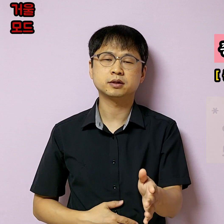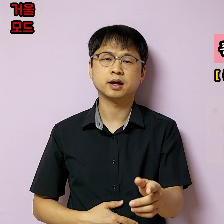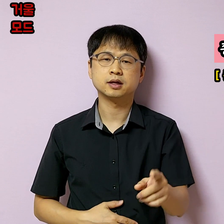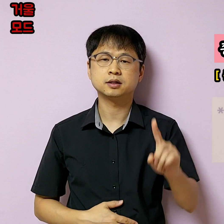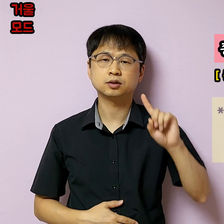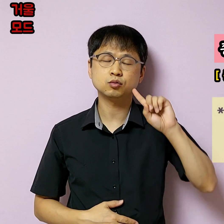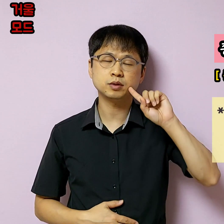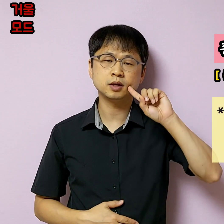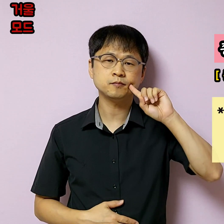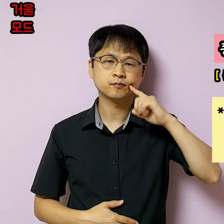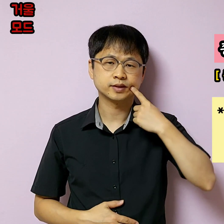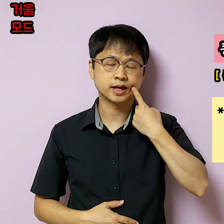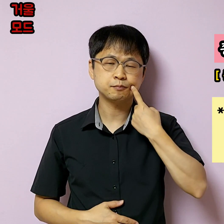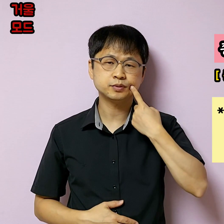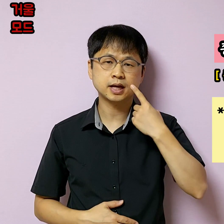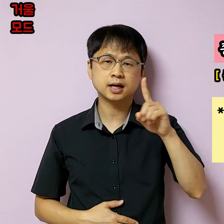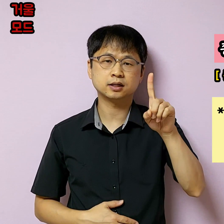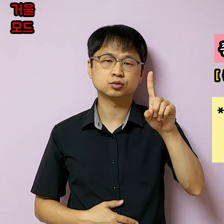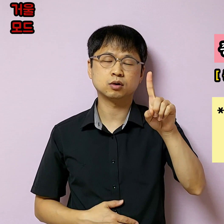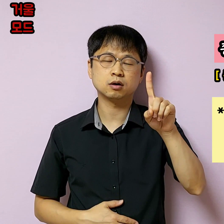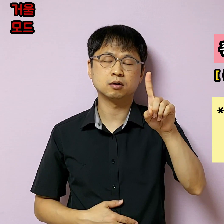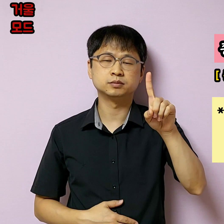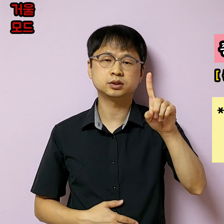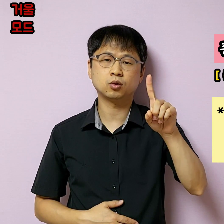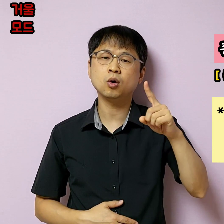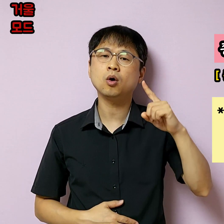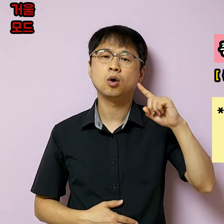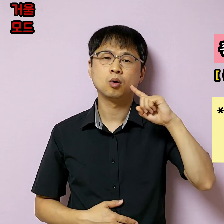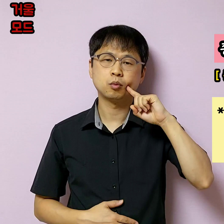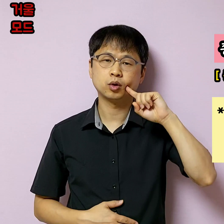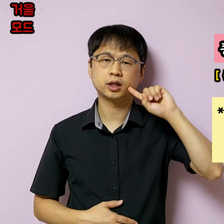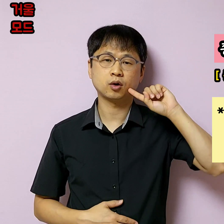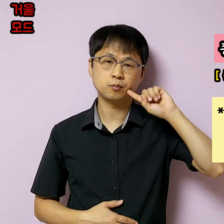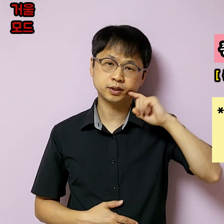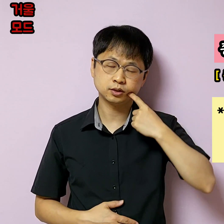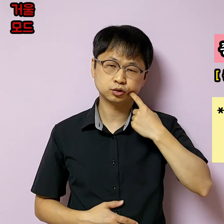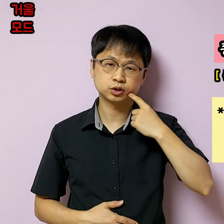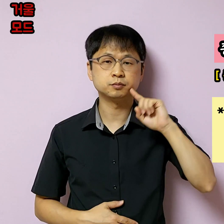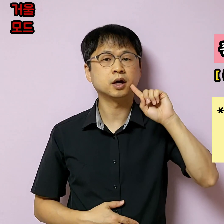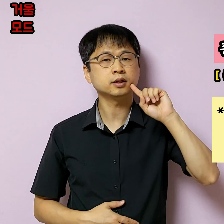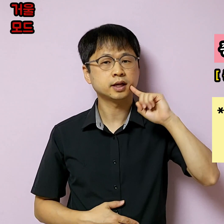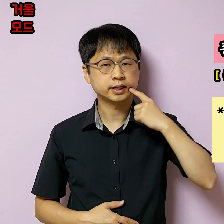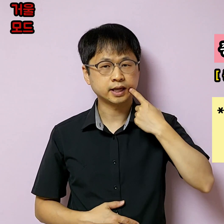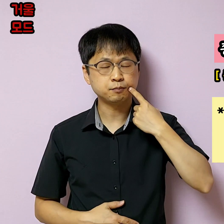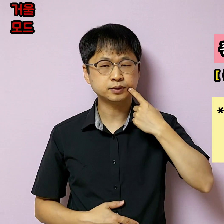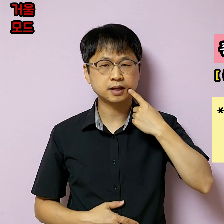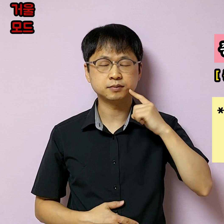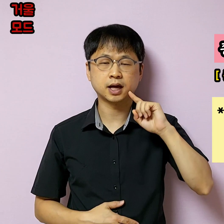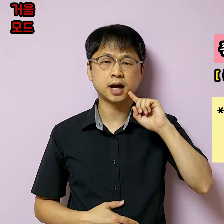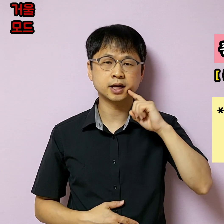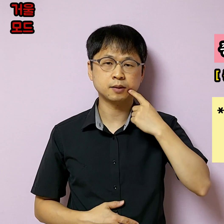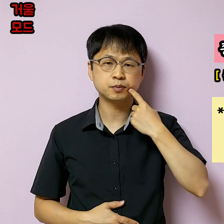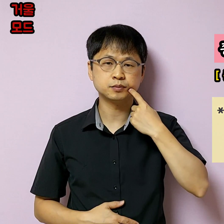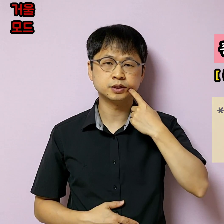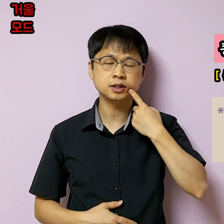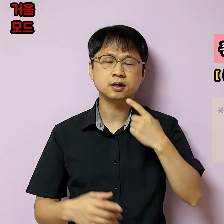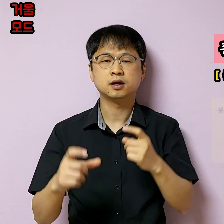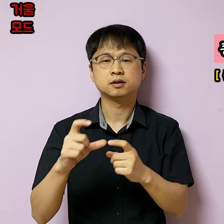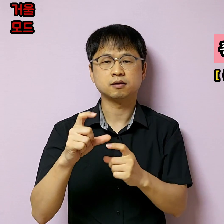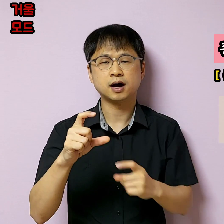더해. 여기서 꾸밈, 예쁘다라는 수어 검지로 볼에 대고 비틀어 주시면 예쁘다입니다. 예쁨을